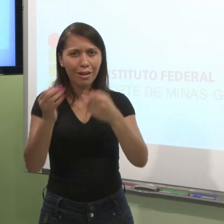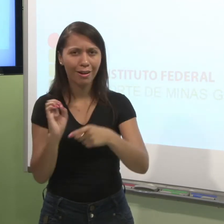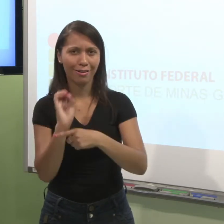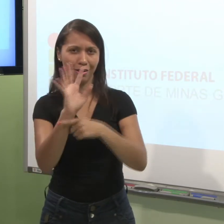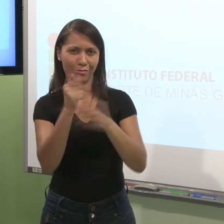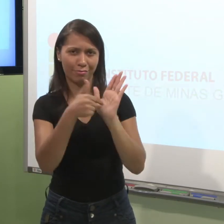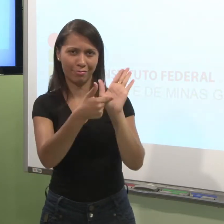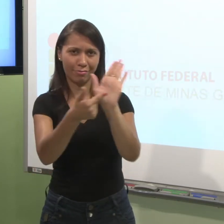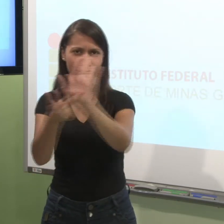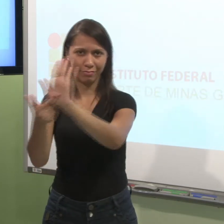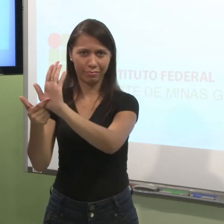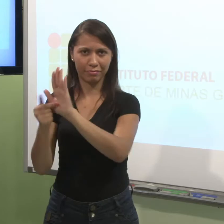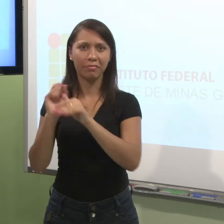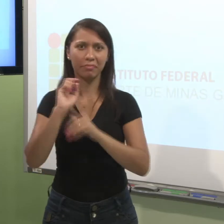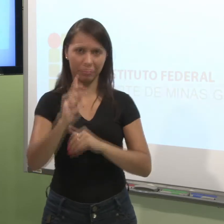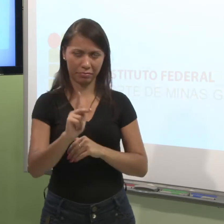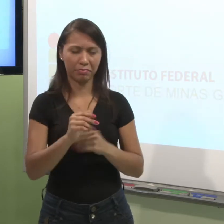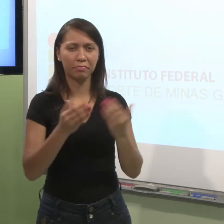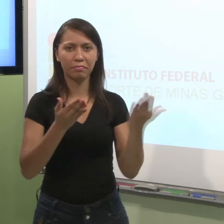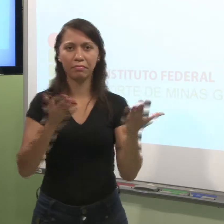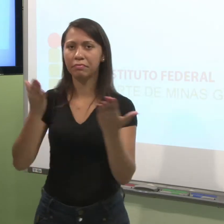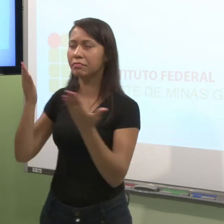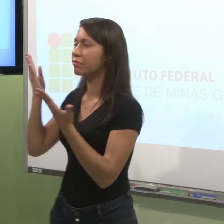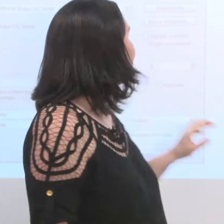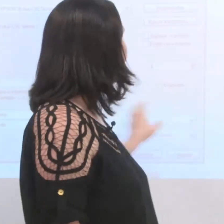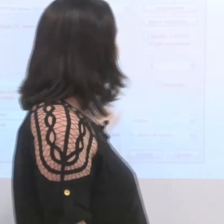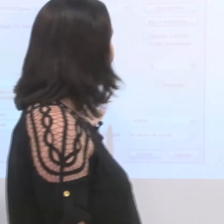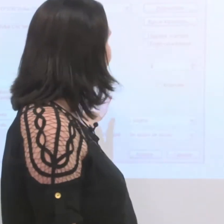recurso Ortografia e Gramática.